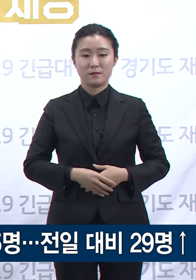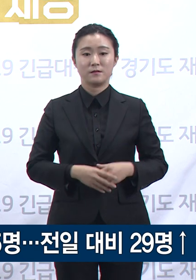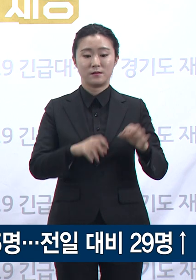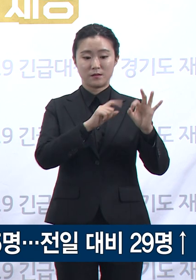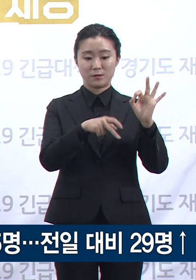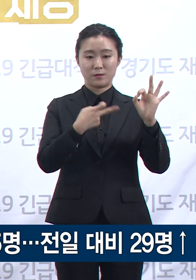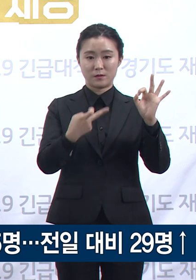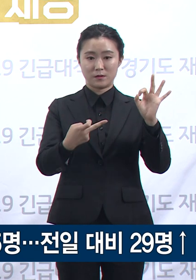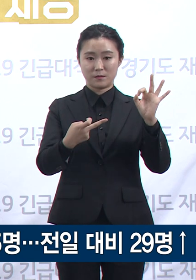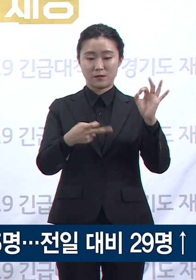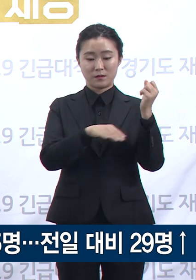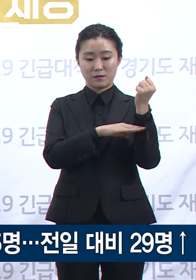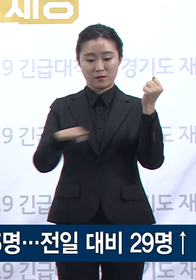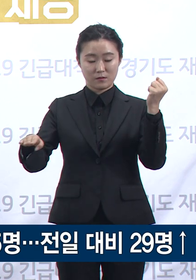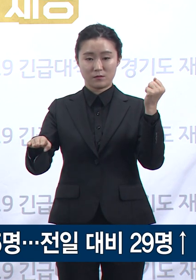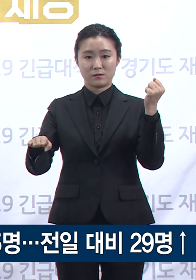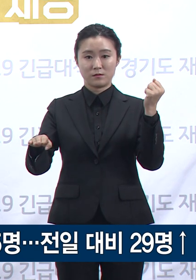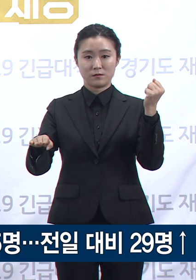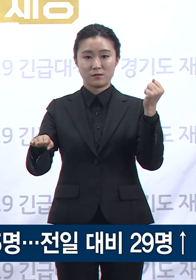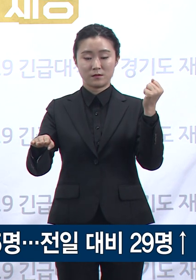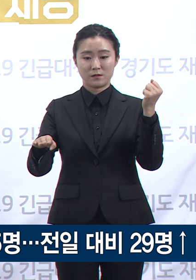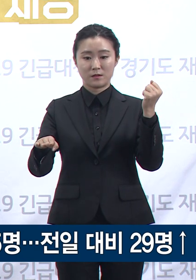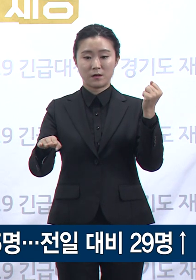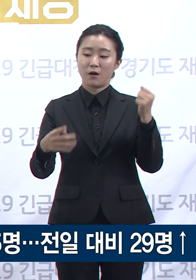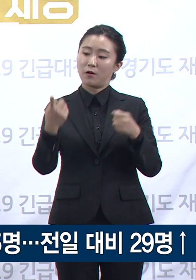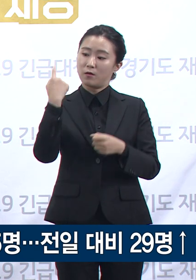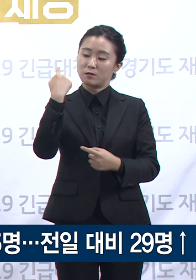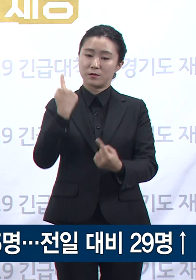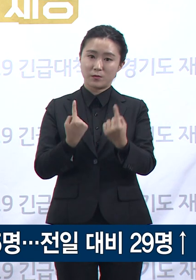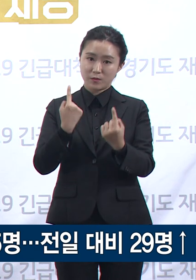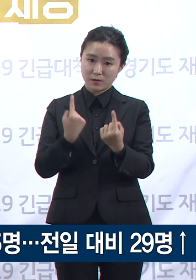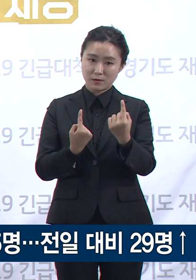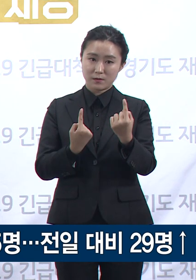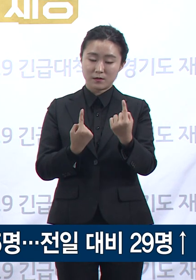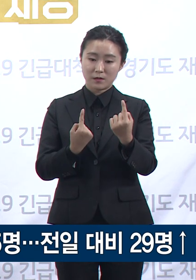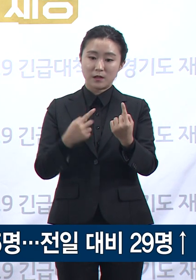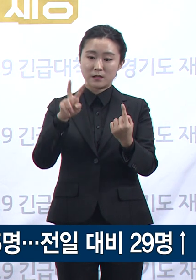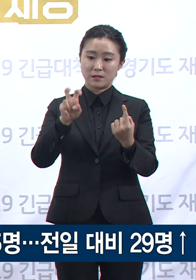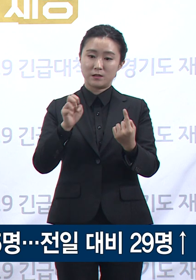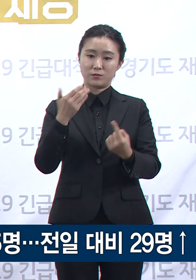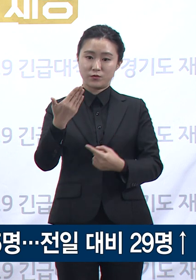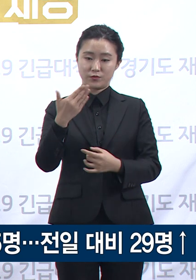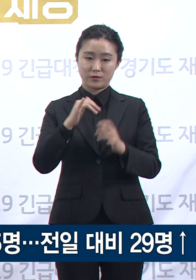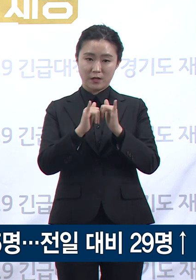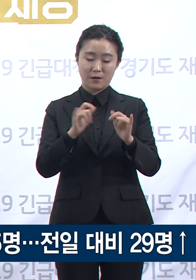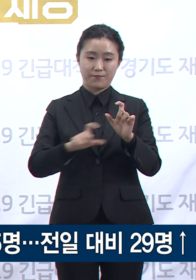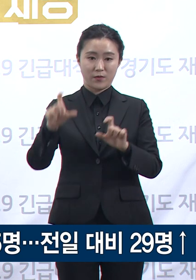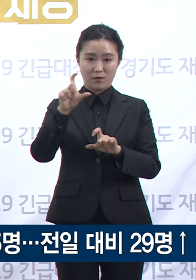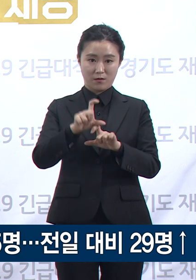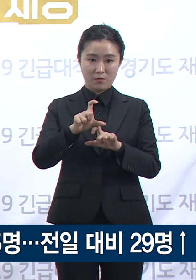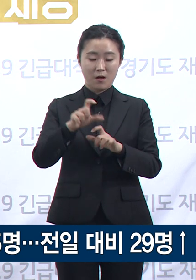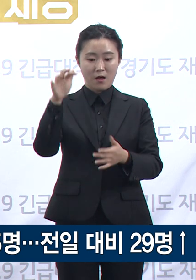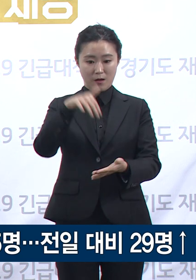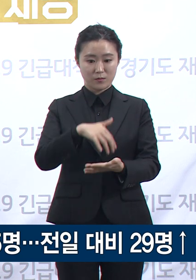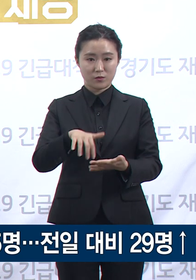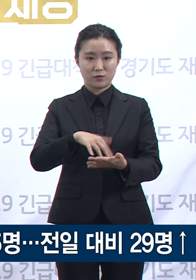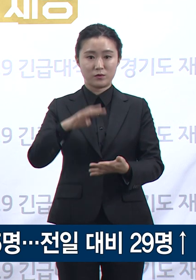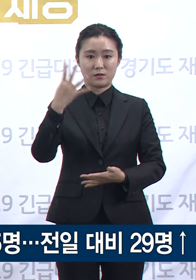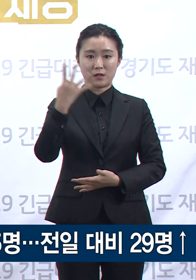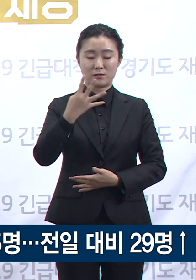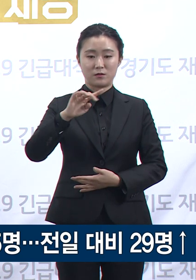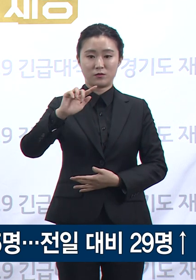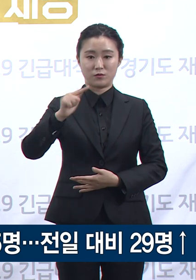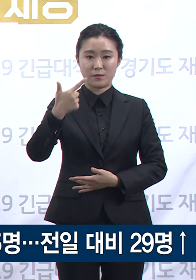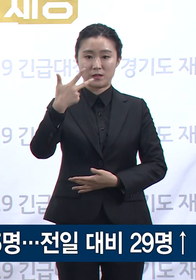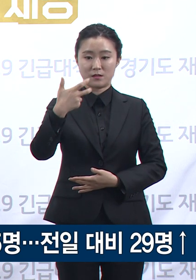기준 경기도 확진자 수는 전일 오전 0시 대비 29명이 증가한 총